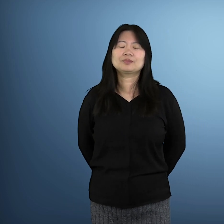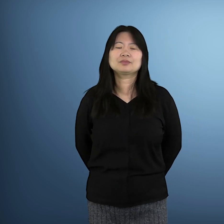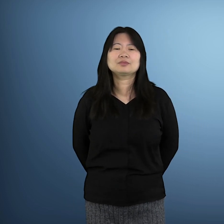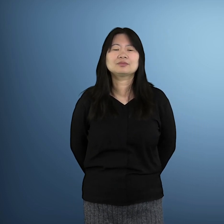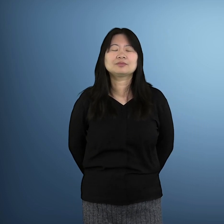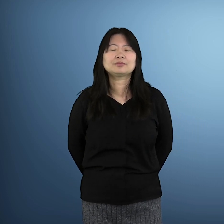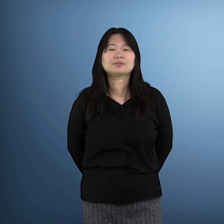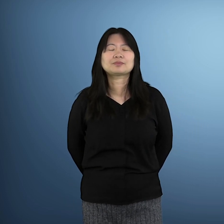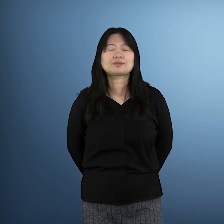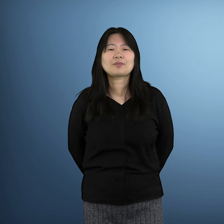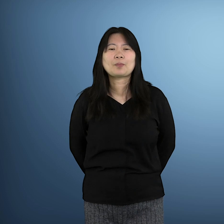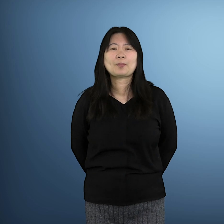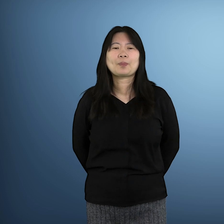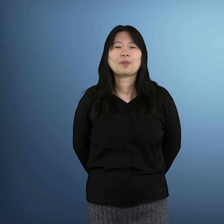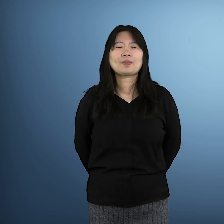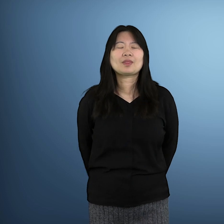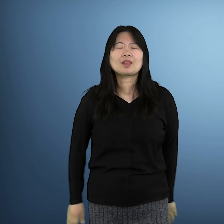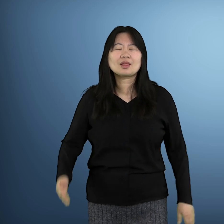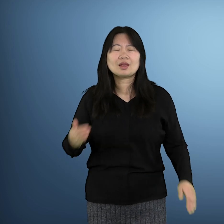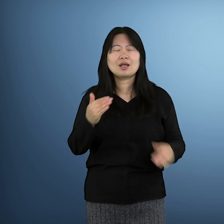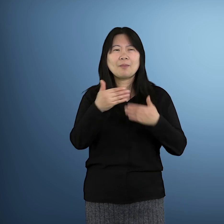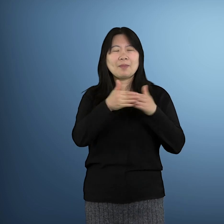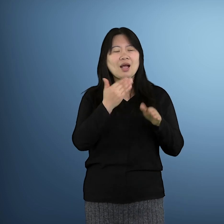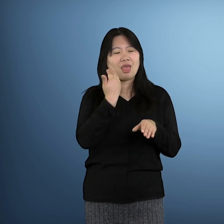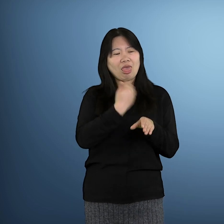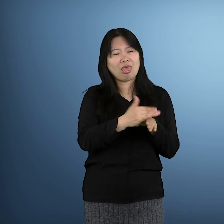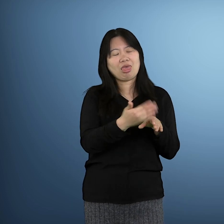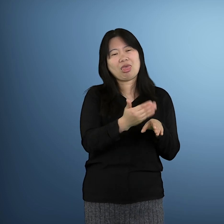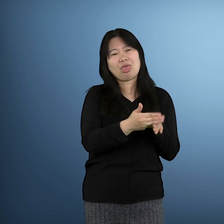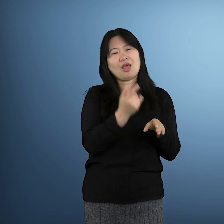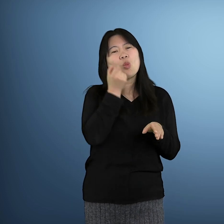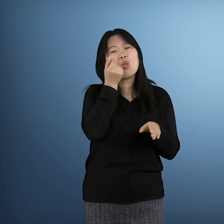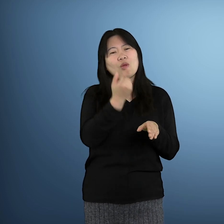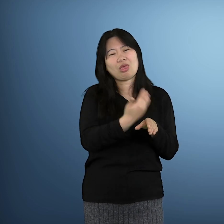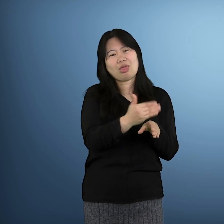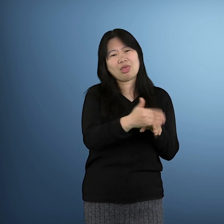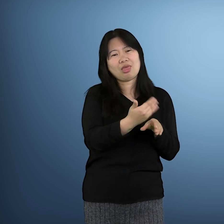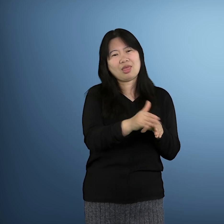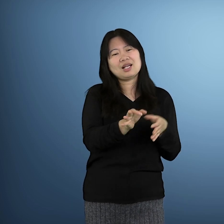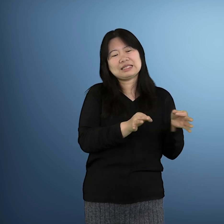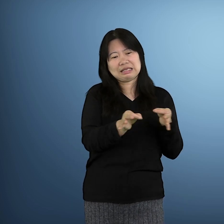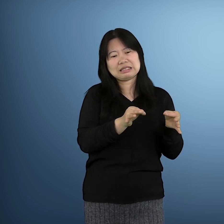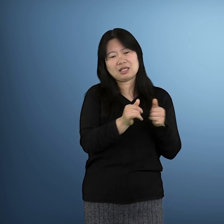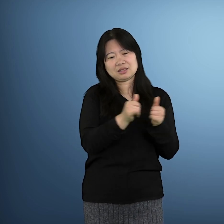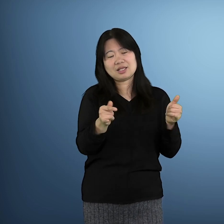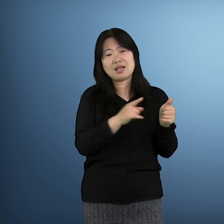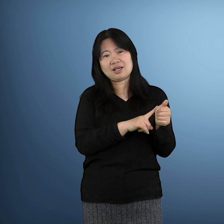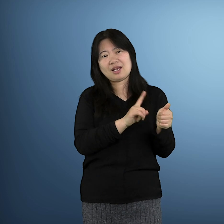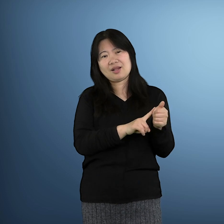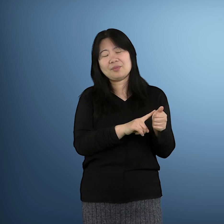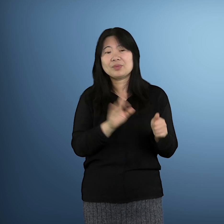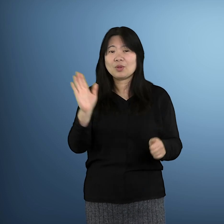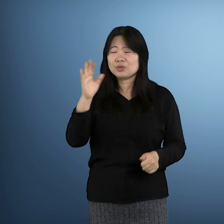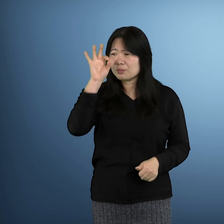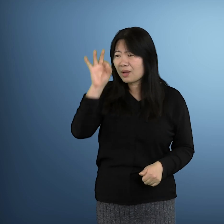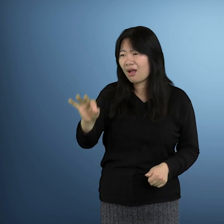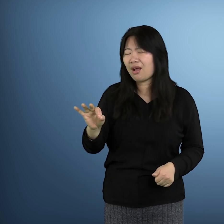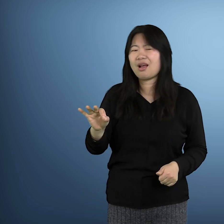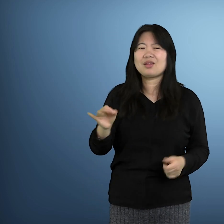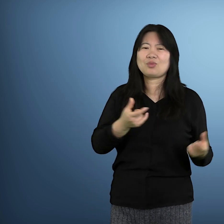어느 그 월세로 이제 장사를 하는 분인데 뭐 요즘